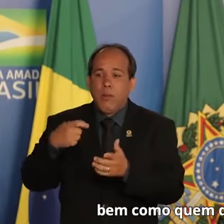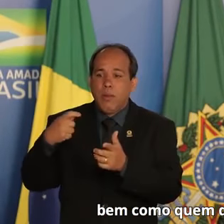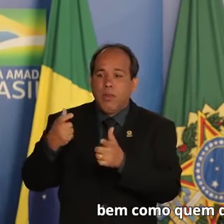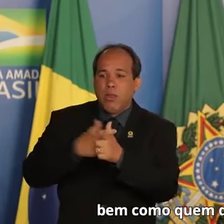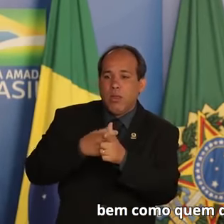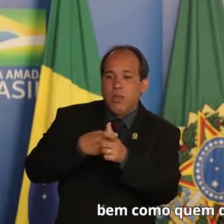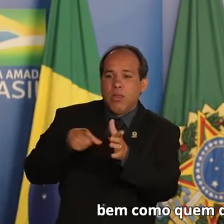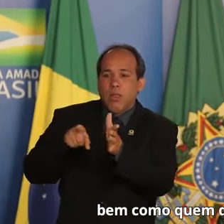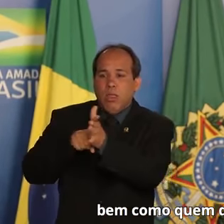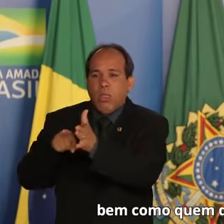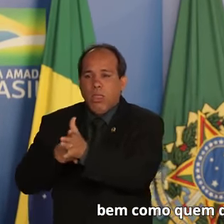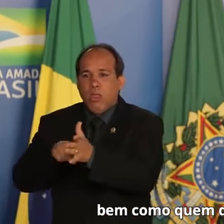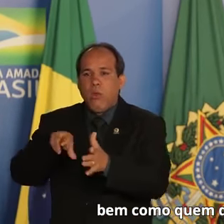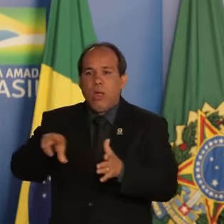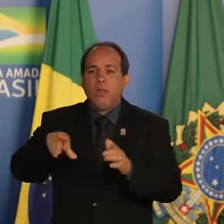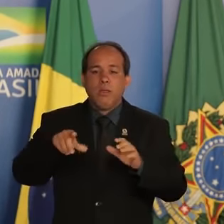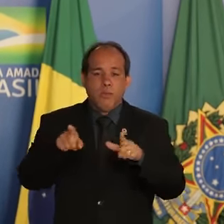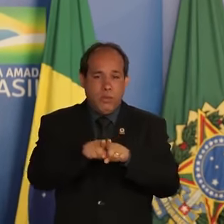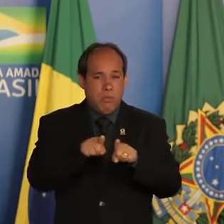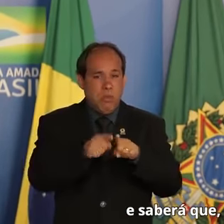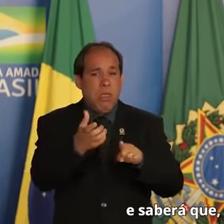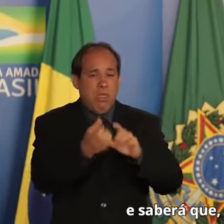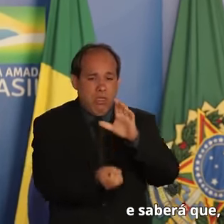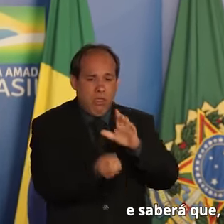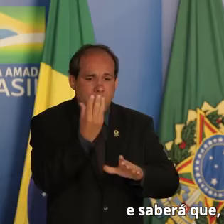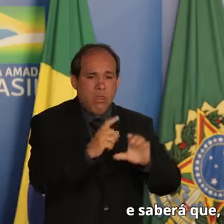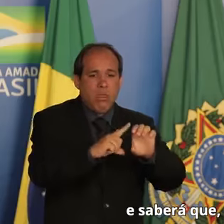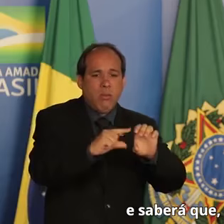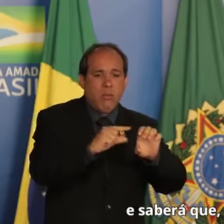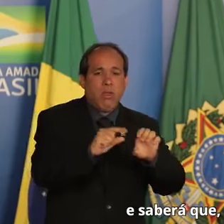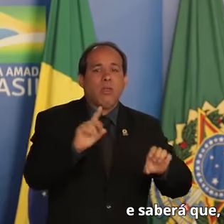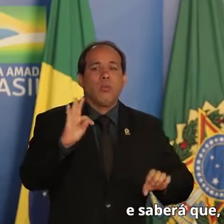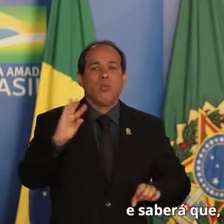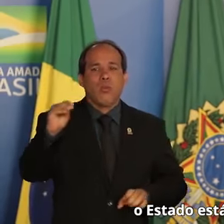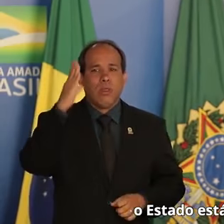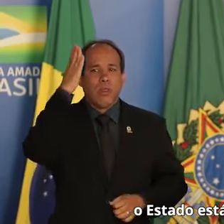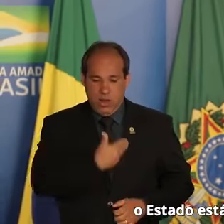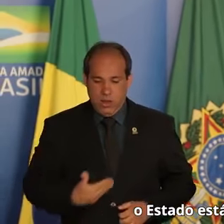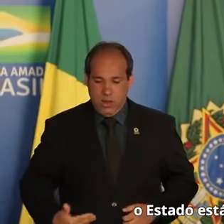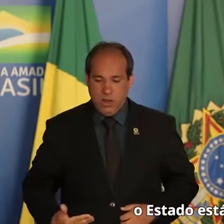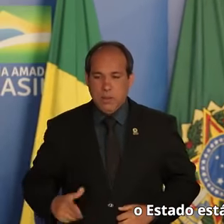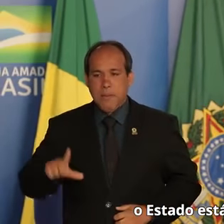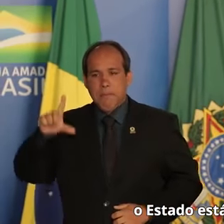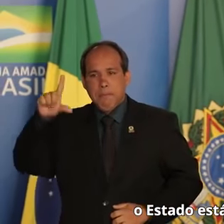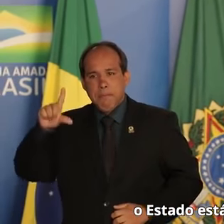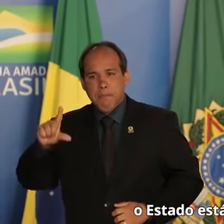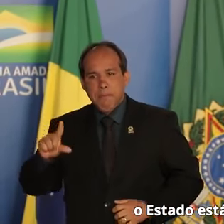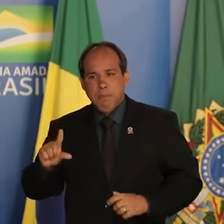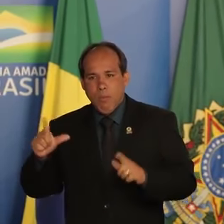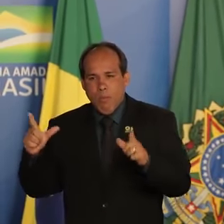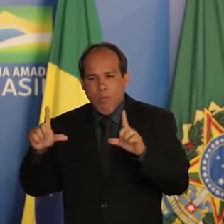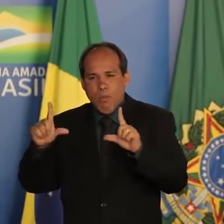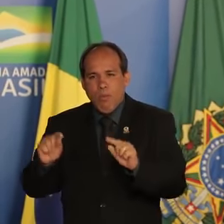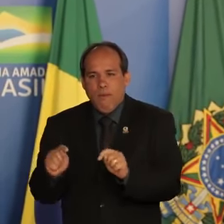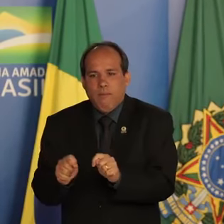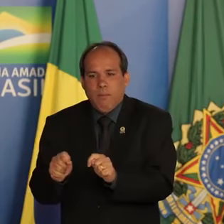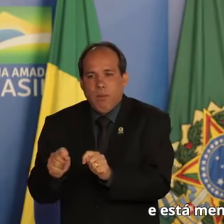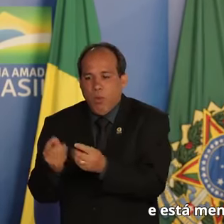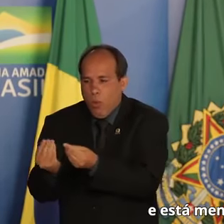como quem queira empreender e saberá que cada vez mais o Estado está mais enxuto